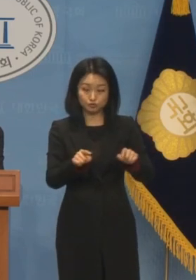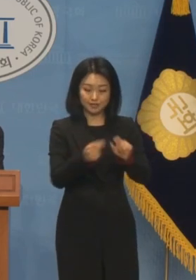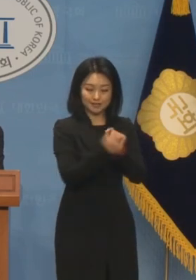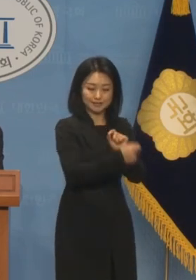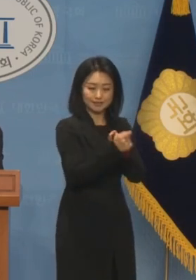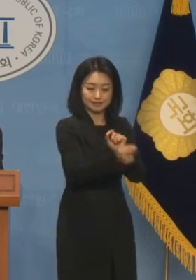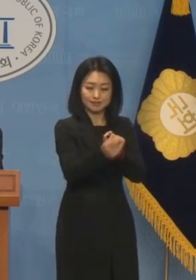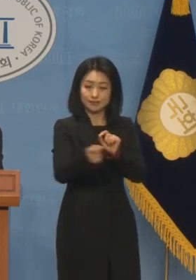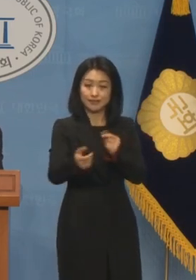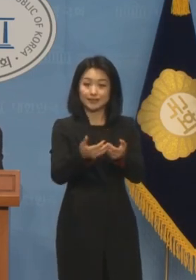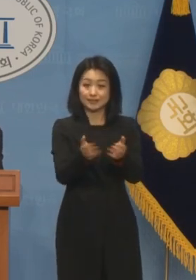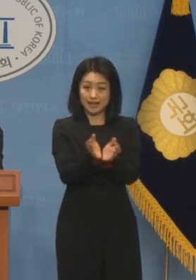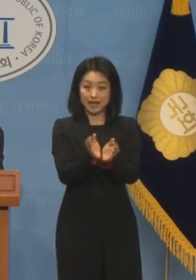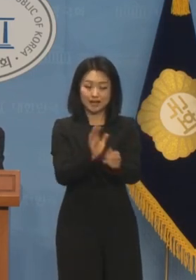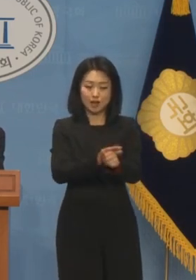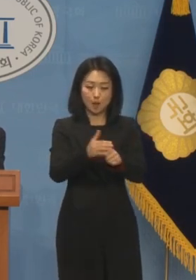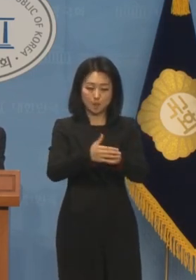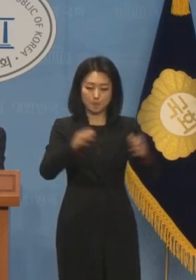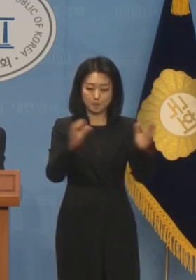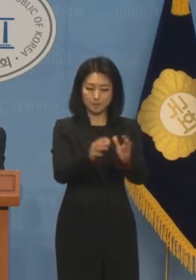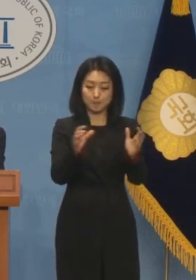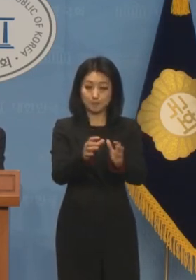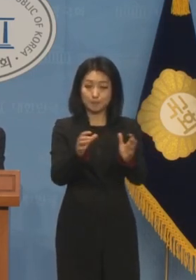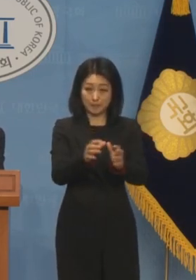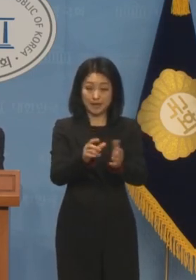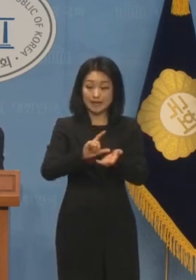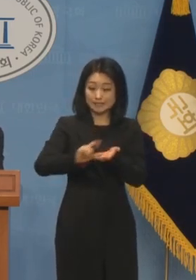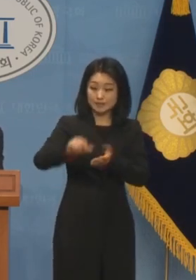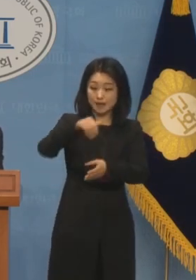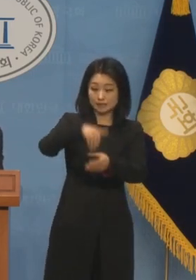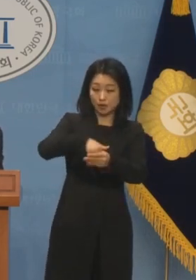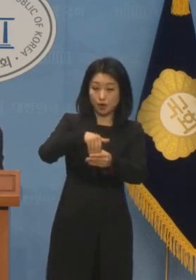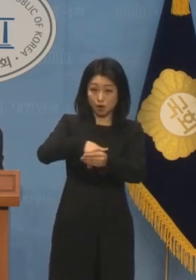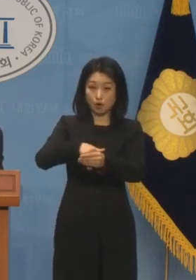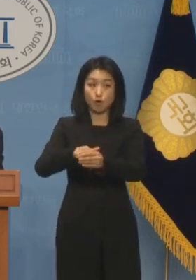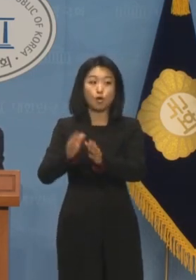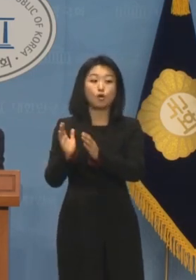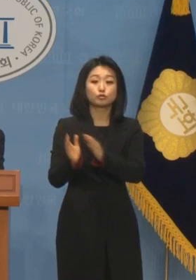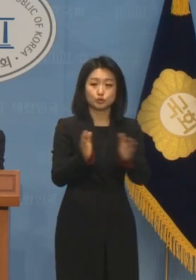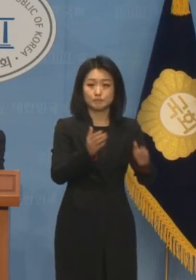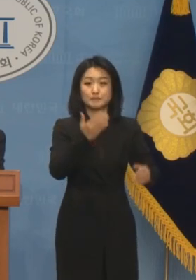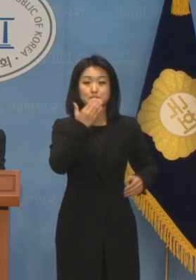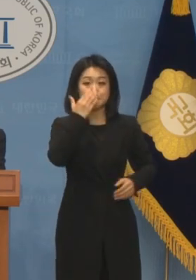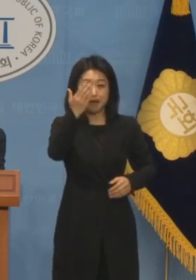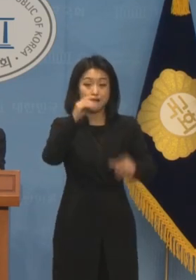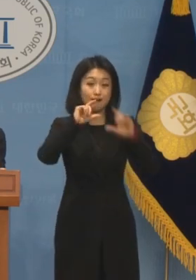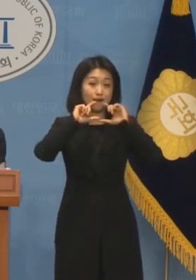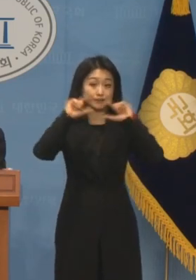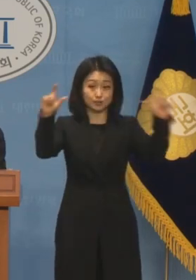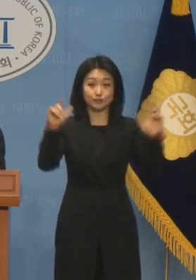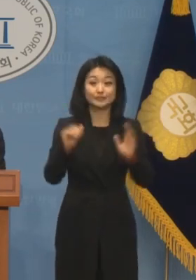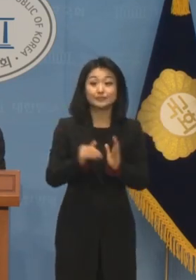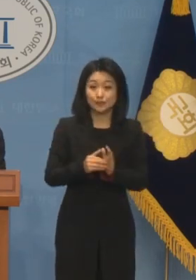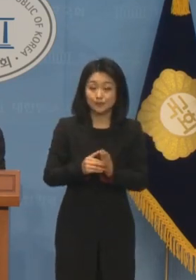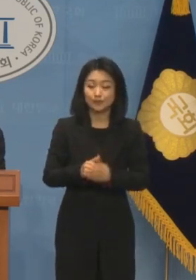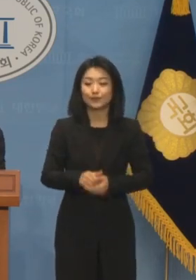위해 당협을 공모하고 지방선거를 준비하겠다고 선언했습니다.